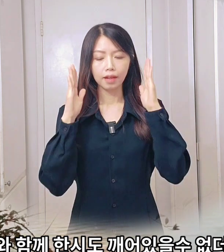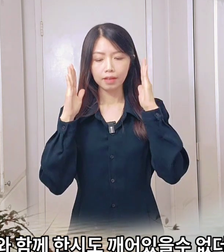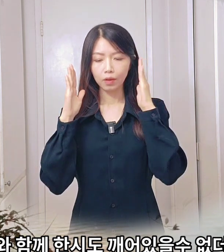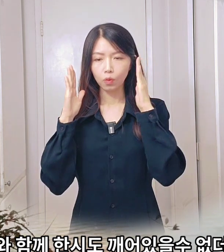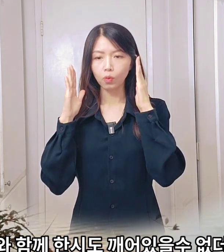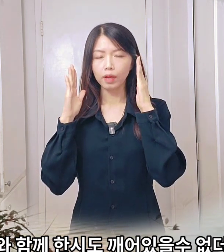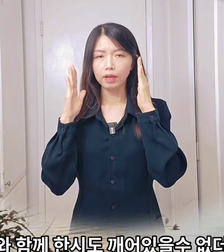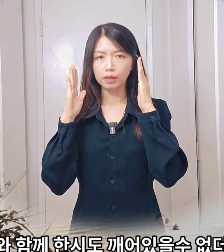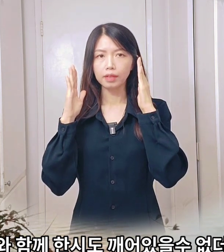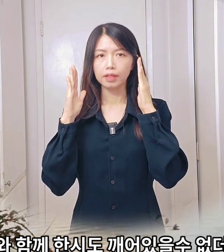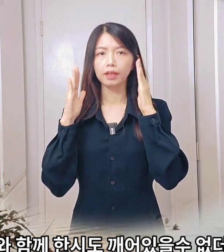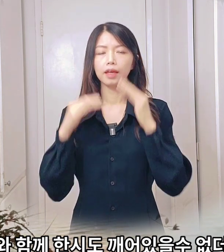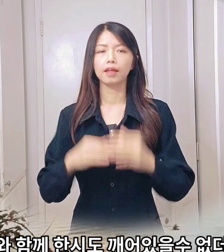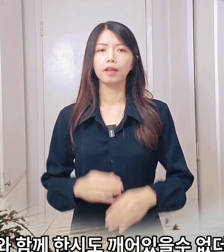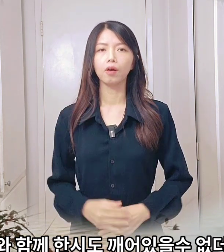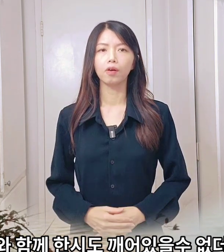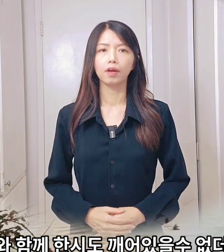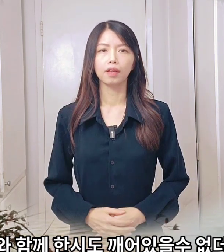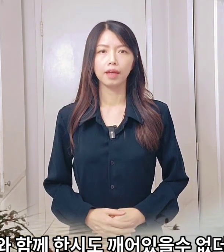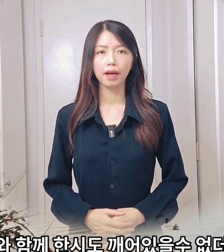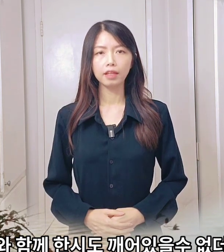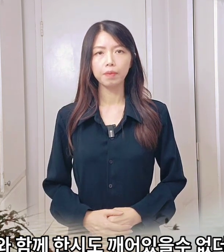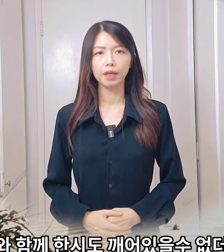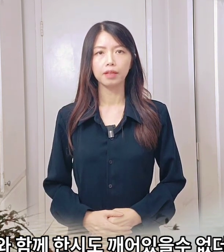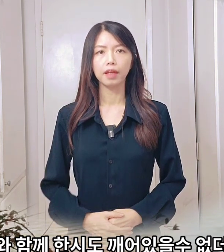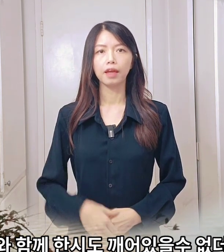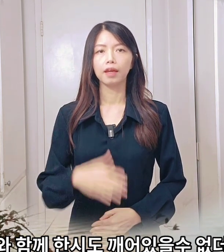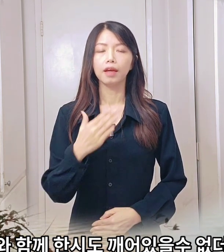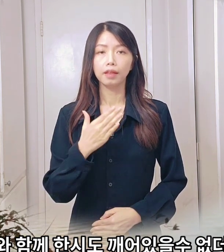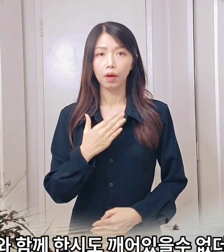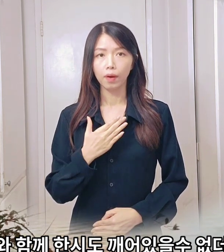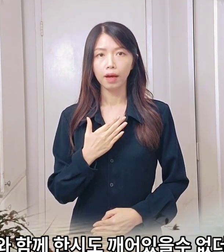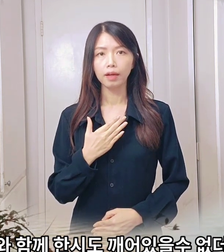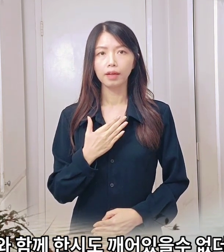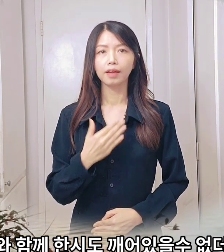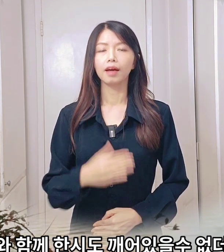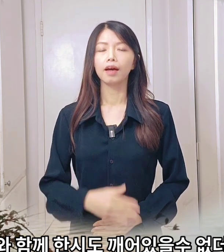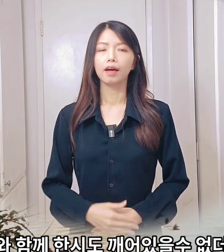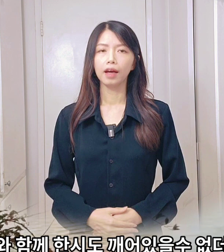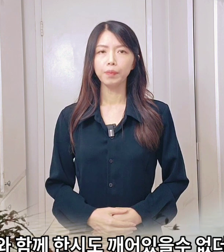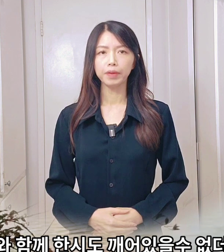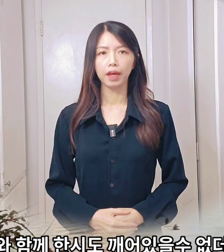생각하시면서 살짝 고개를 튼 이 상태에서 이제 하시면 되는데 나와